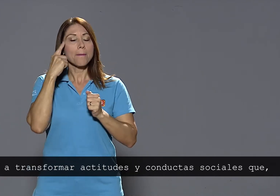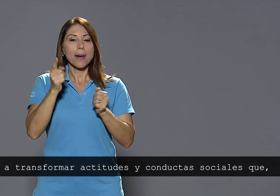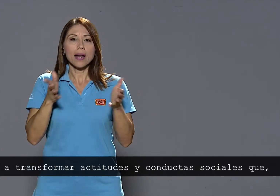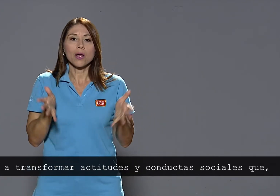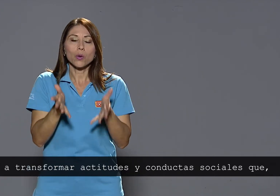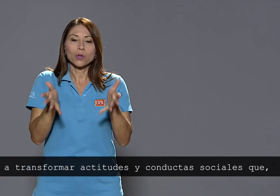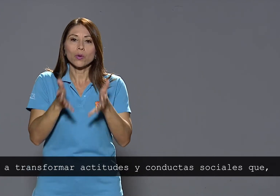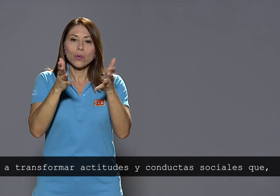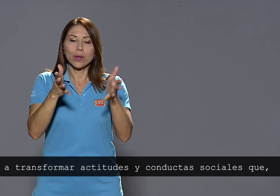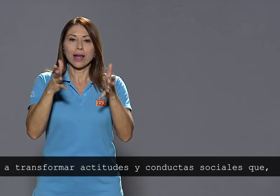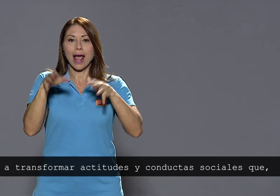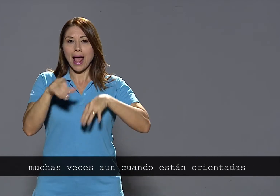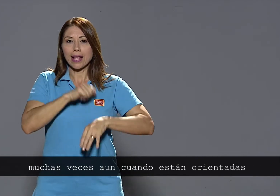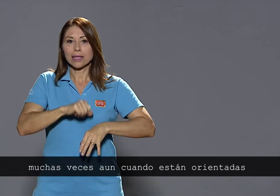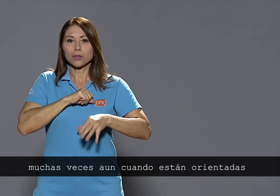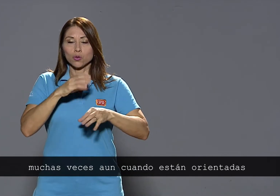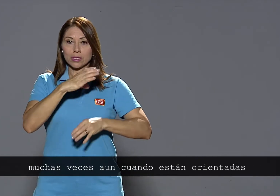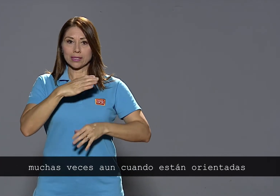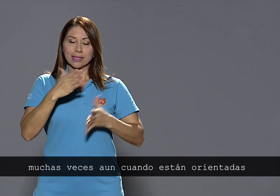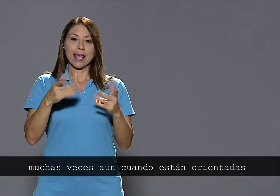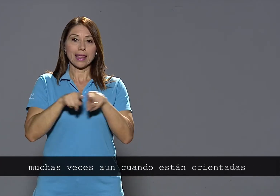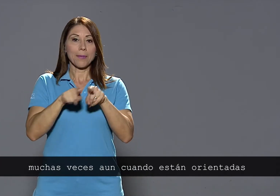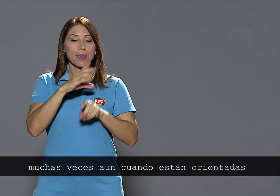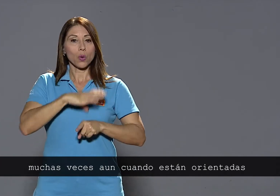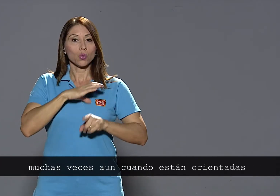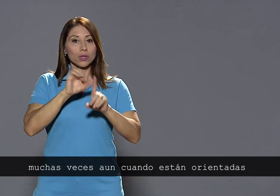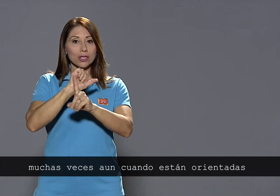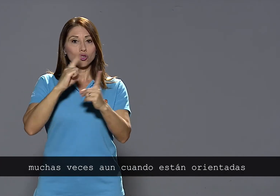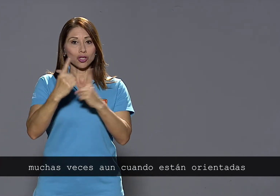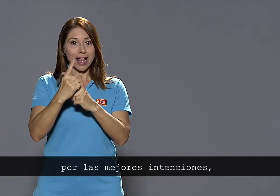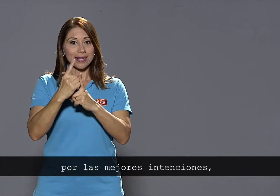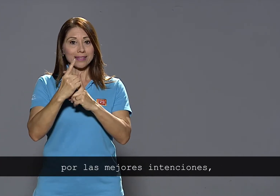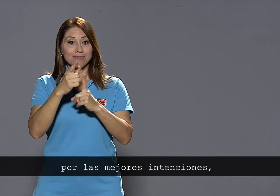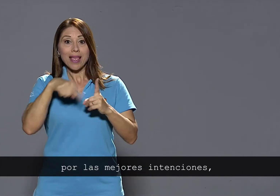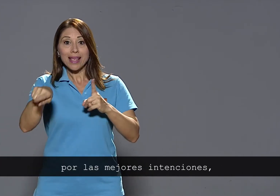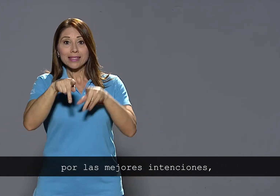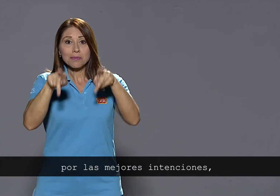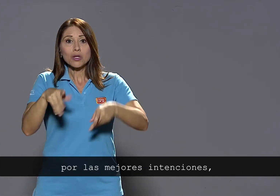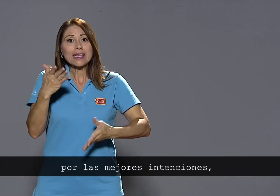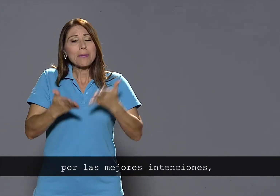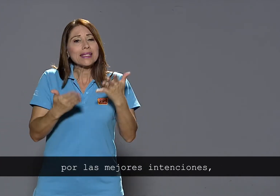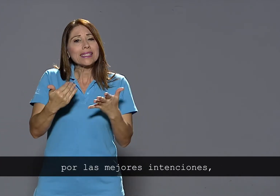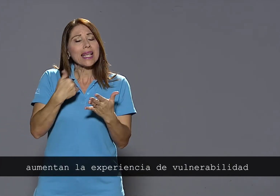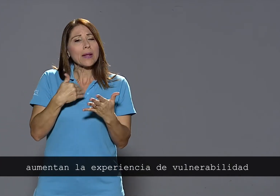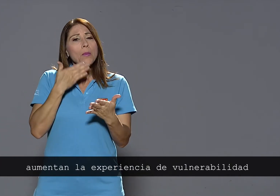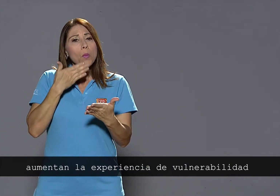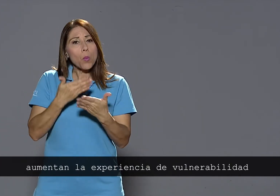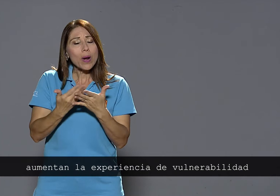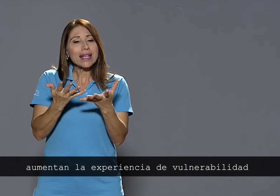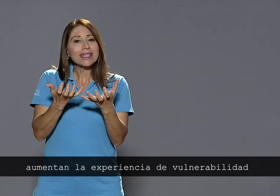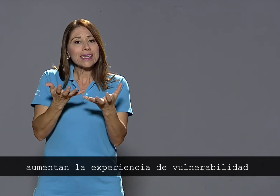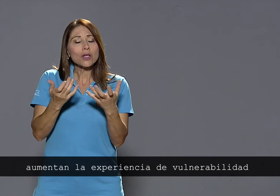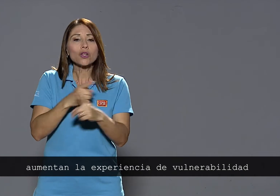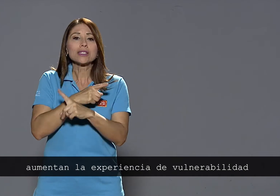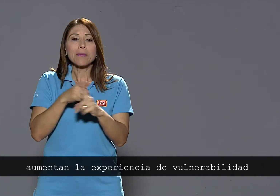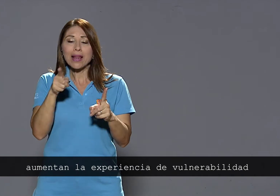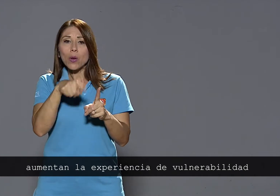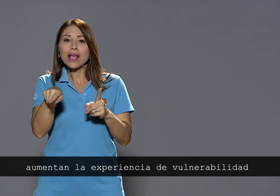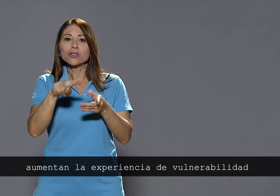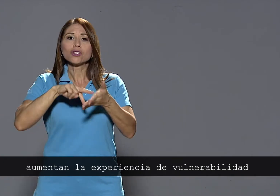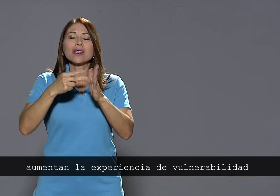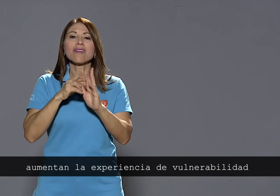y conductas sociales que, muchas veces, aun cuando están orientadas por las mejores intenciones, aumentan la experiencia